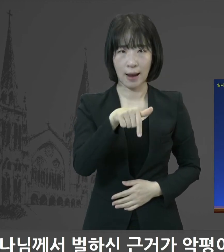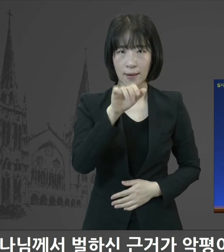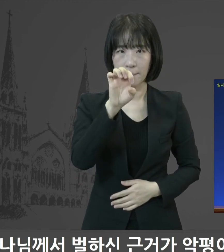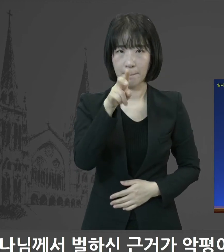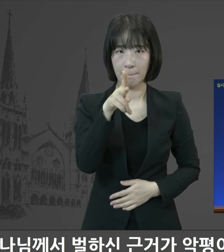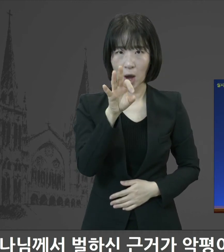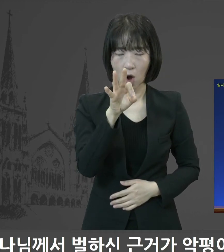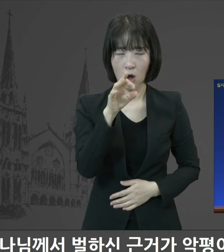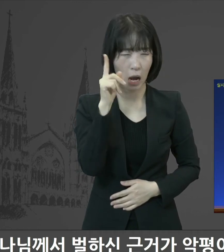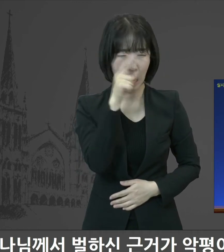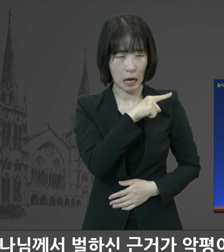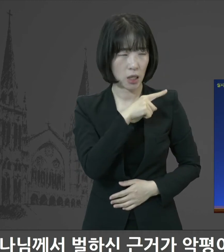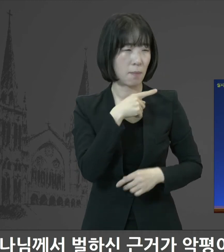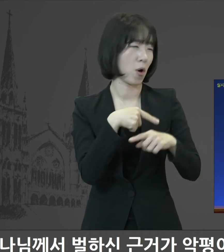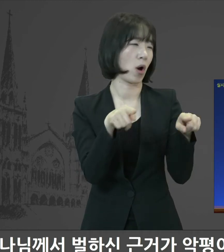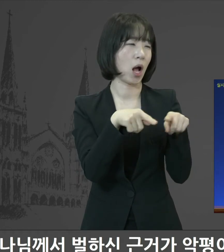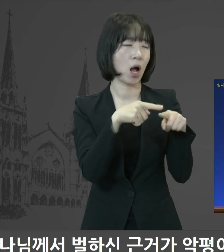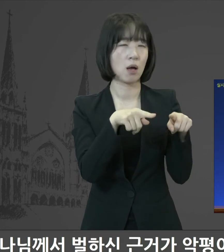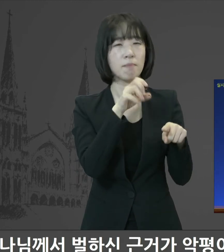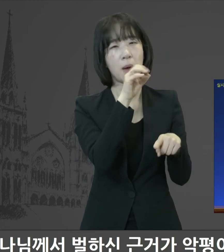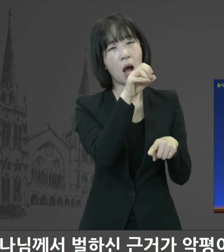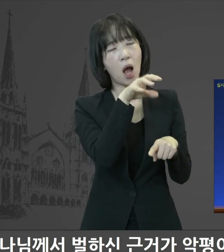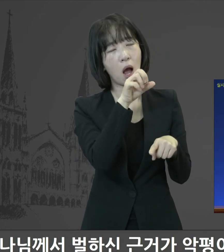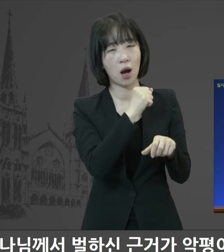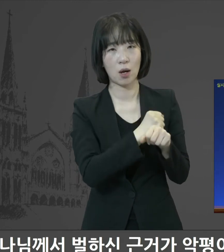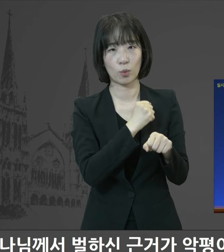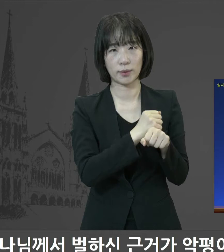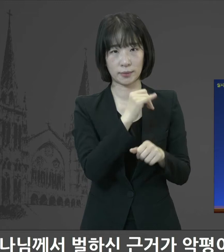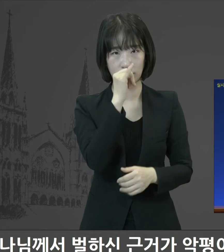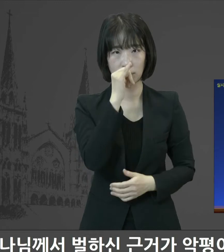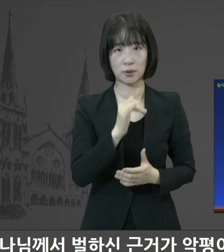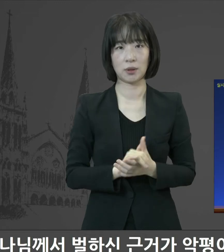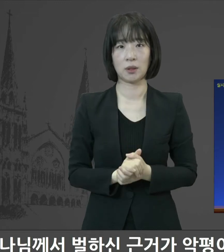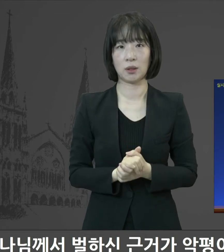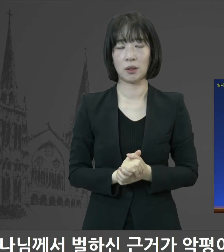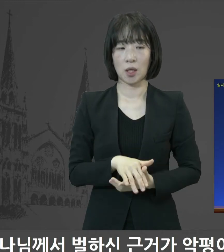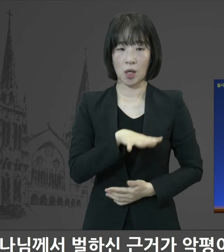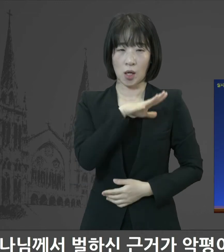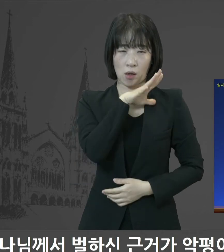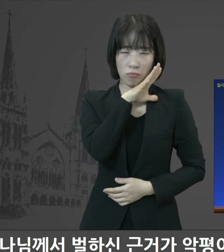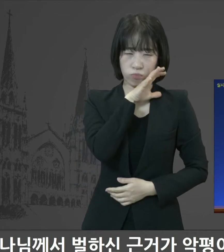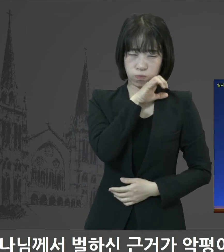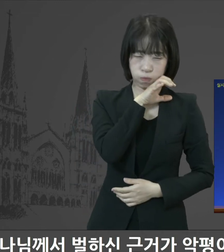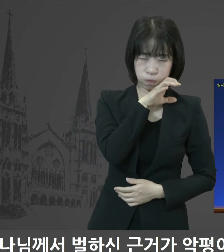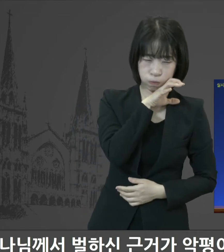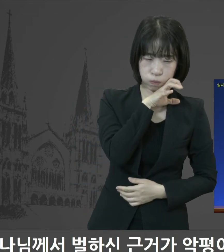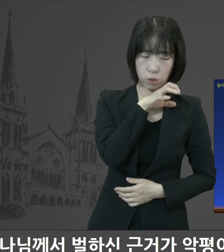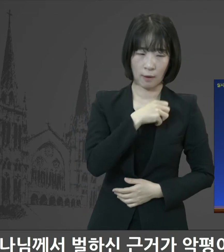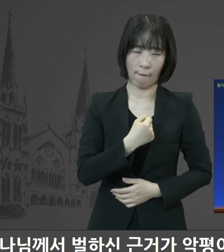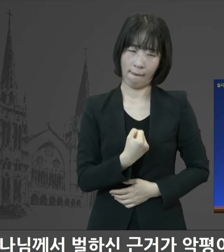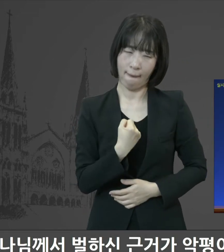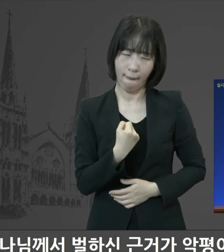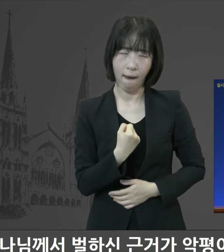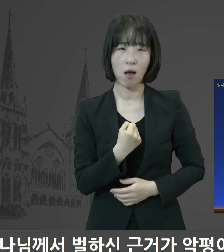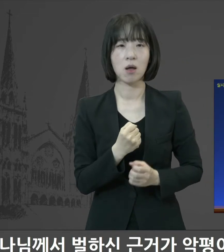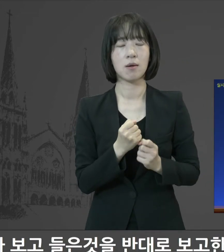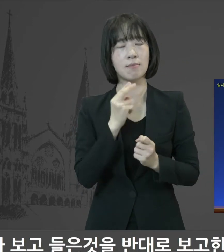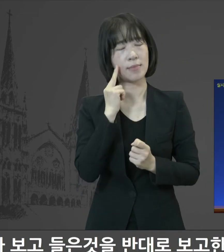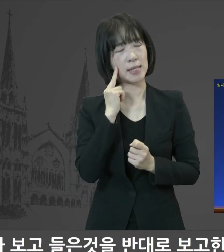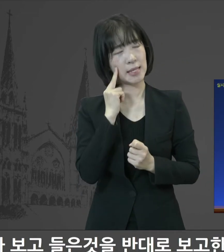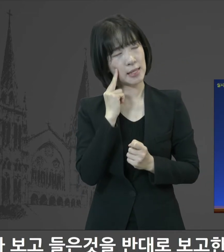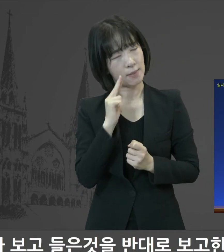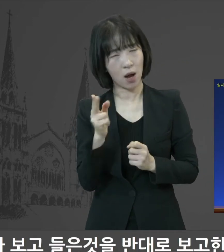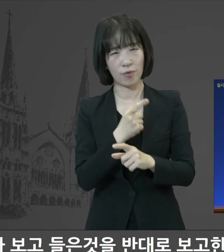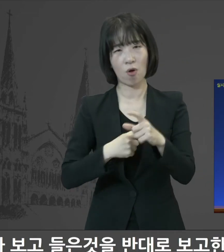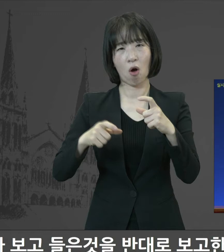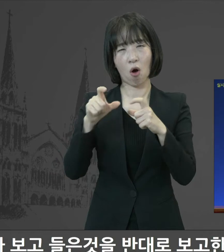담아둔 것이죠. 자, 불평과 원망이 막 강하게 일어나기 시작합니다. 이제